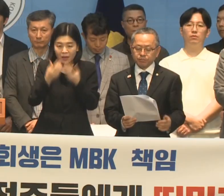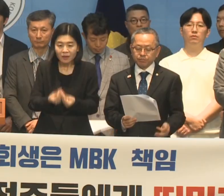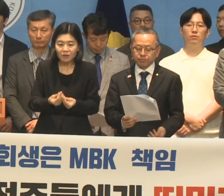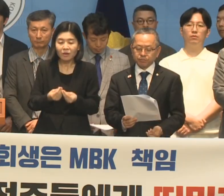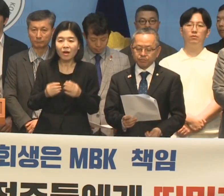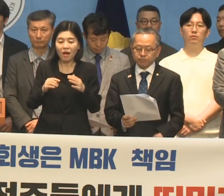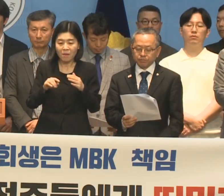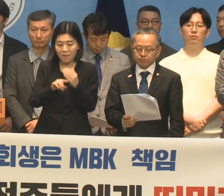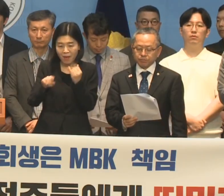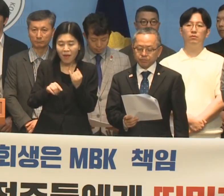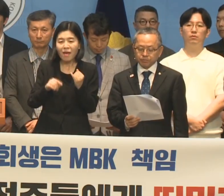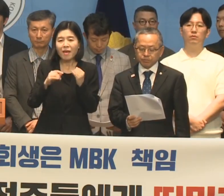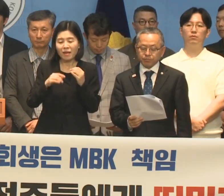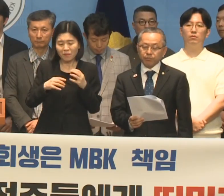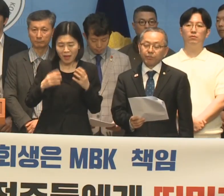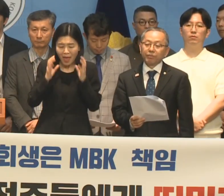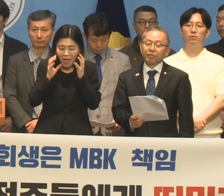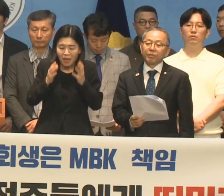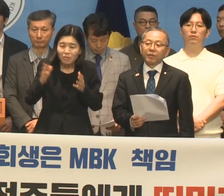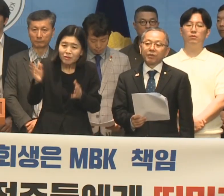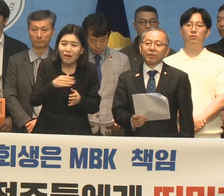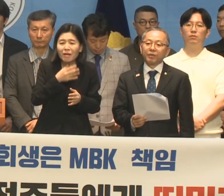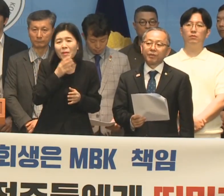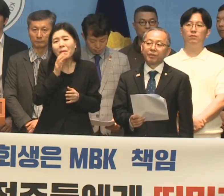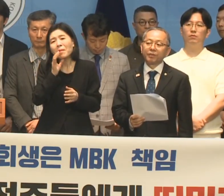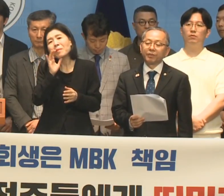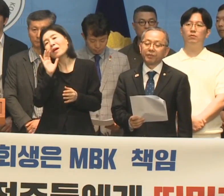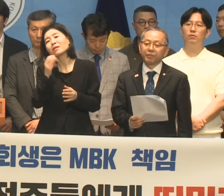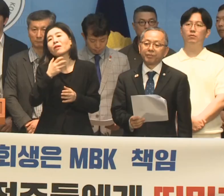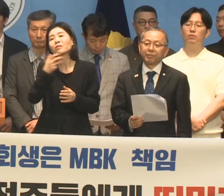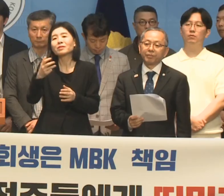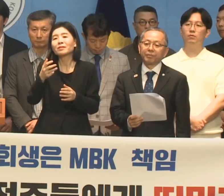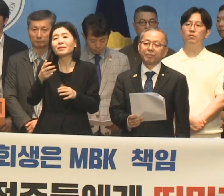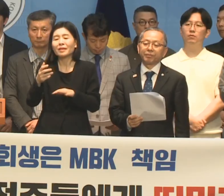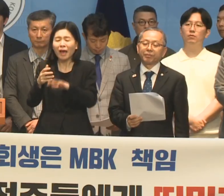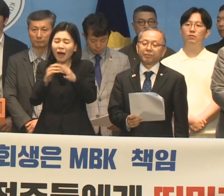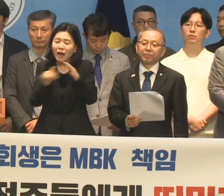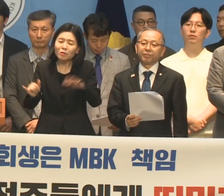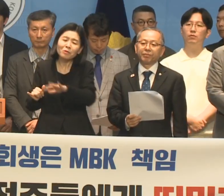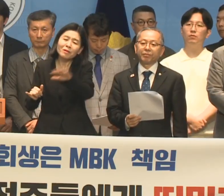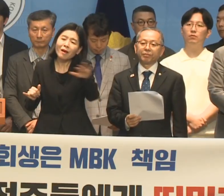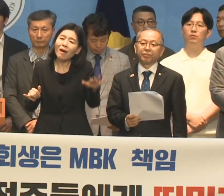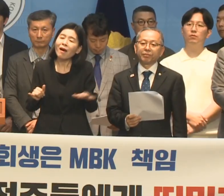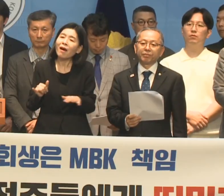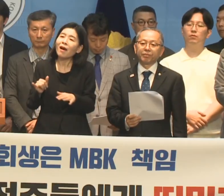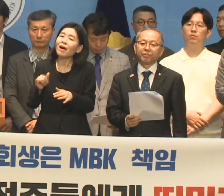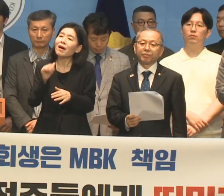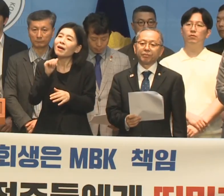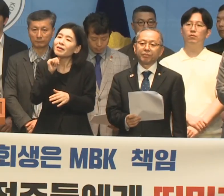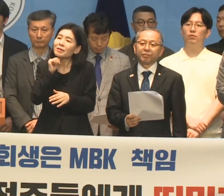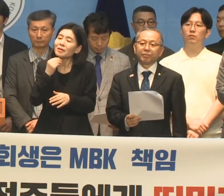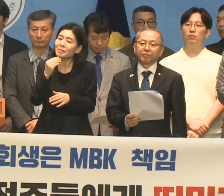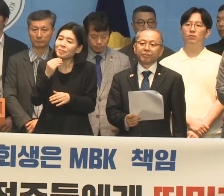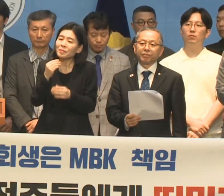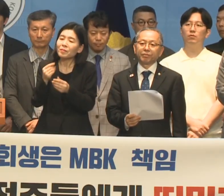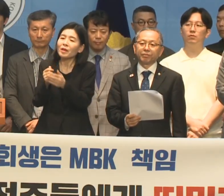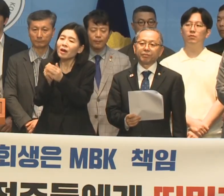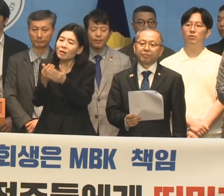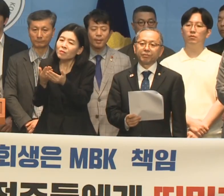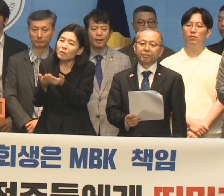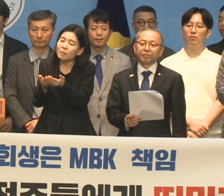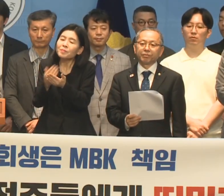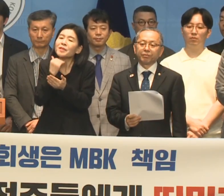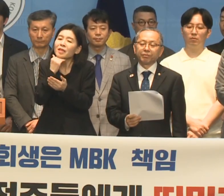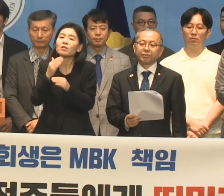아이부터 여든이 넘는 노모까지 40만 명의 목숨이 걸린 홈플러스입니다. 말뿐인 사지 출연, 진심